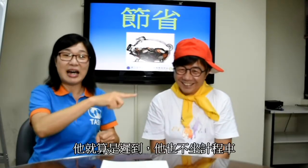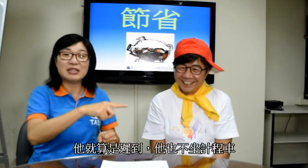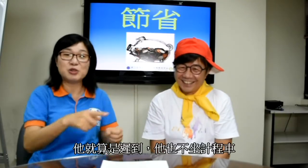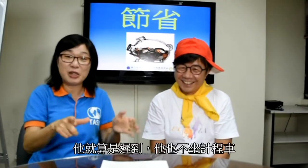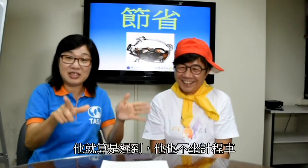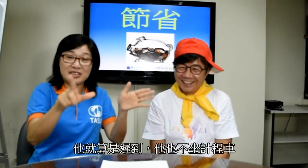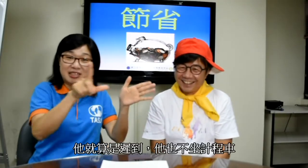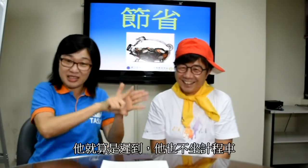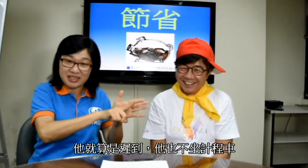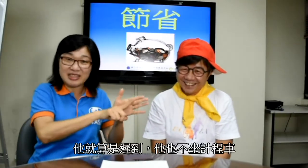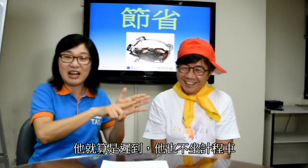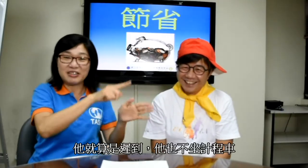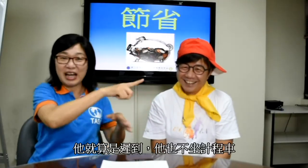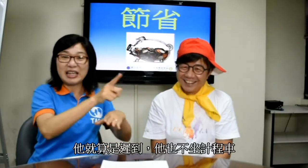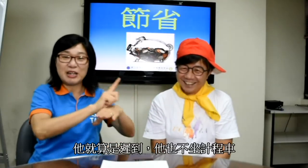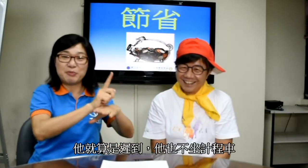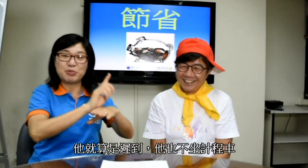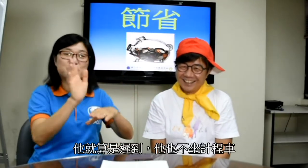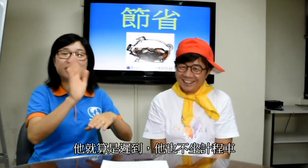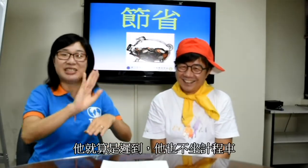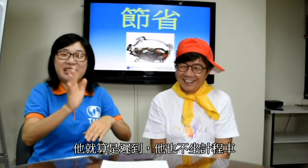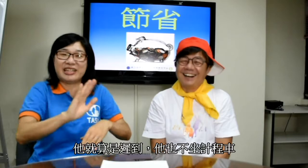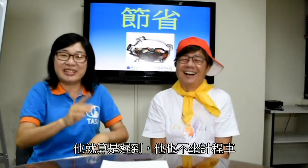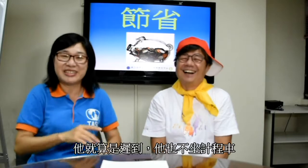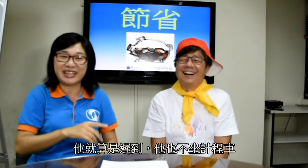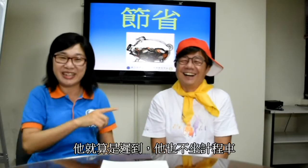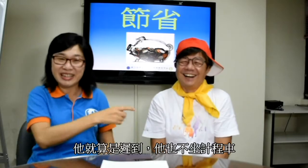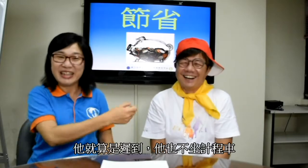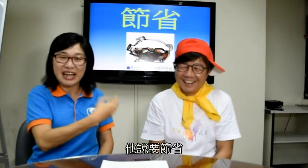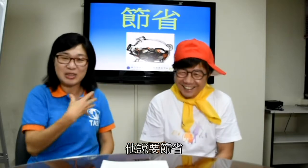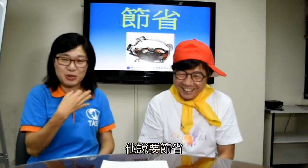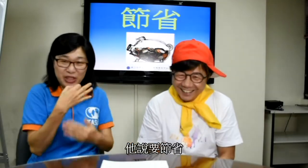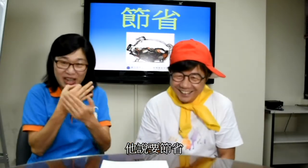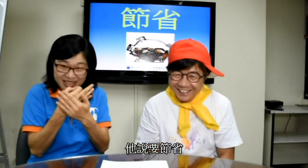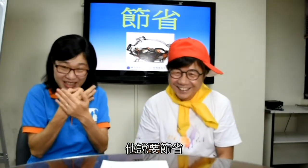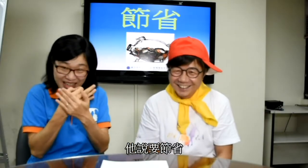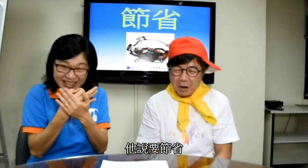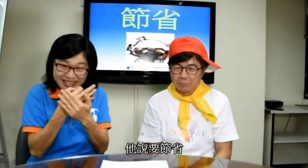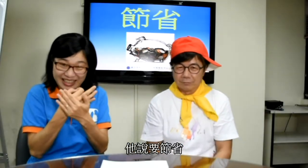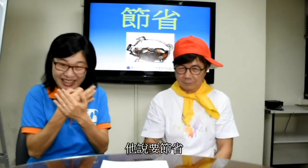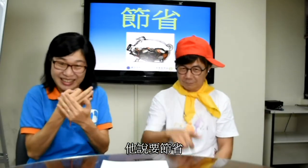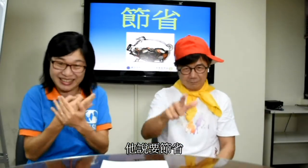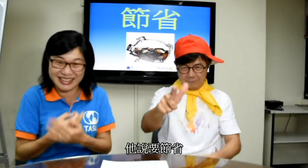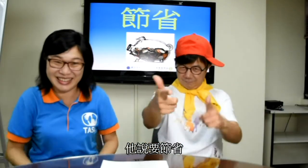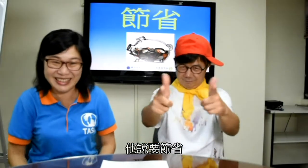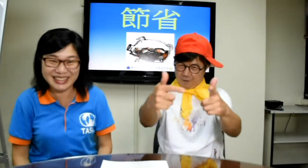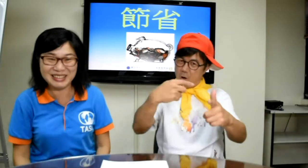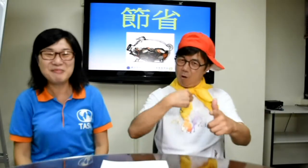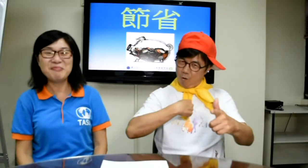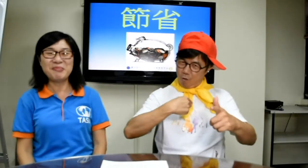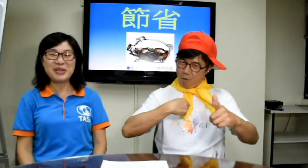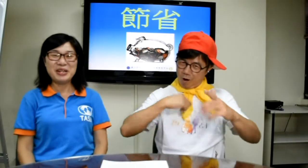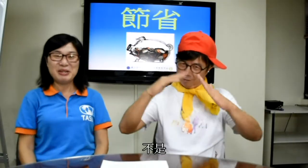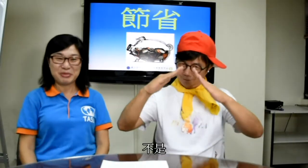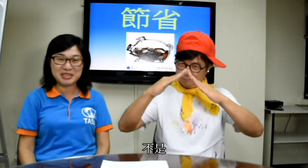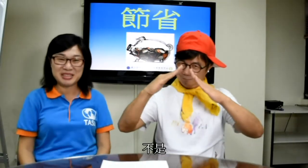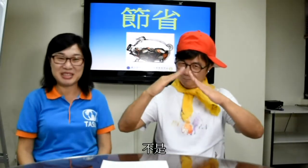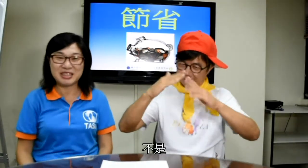就算是迟到，他也不坐计程车。他说要节省，不是